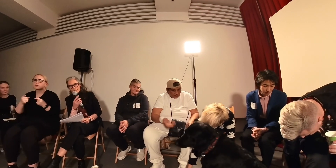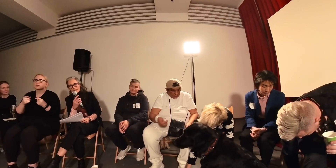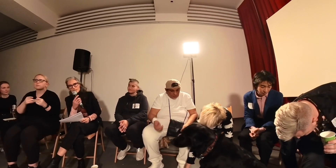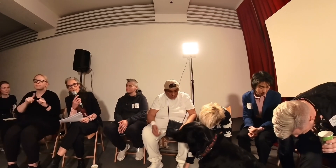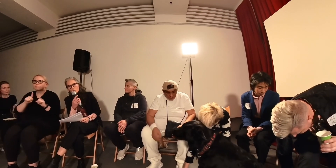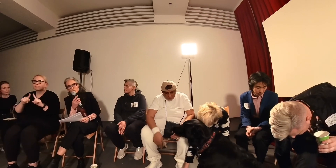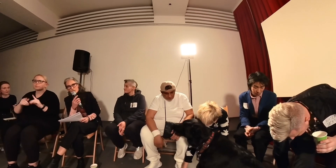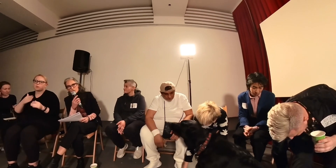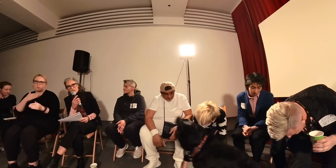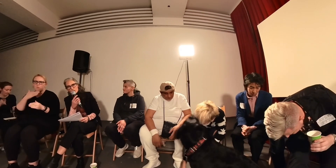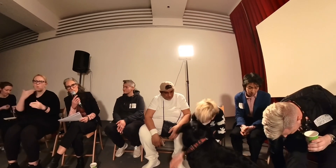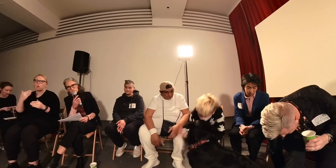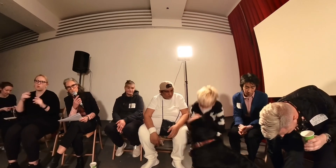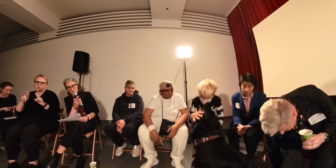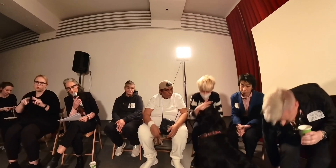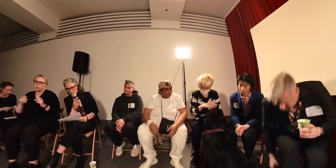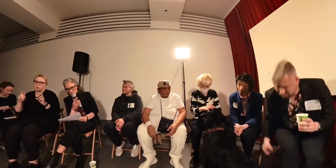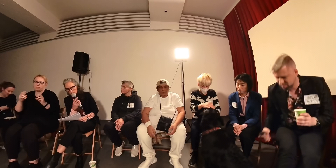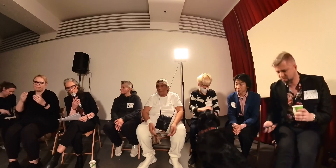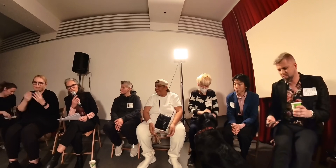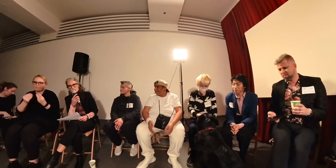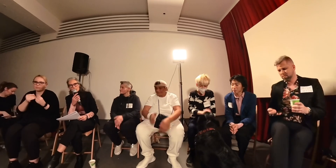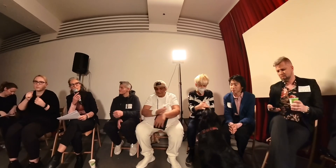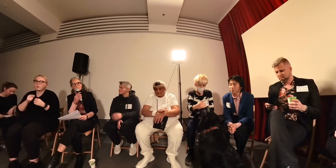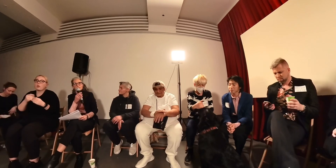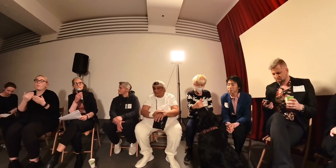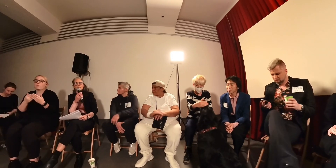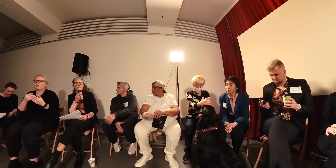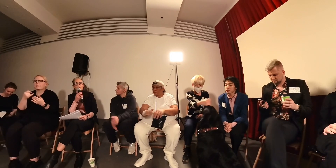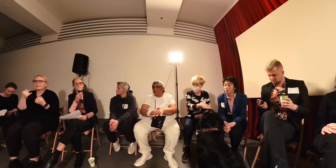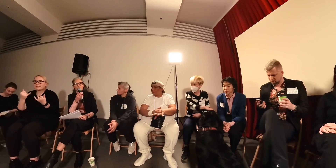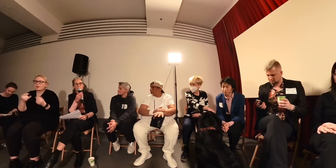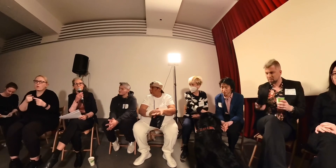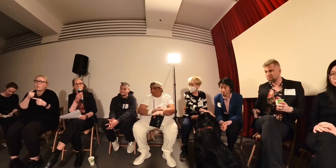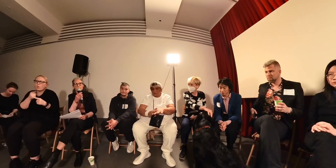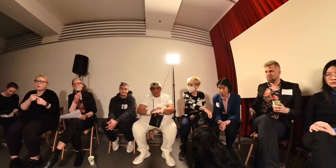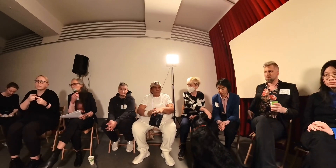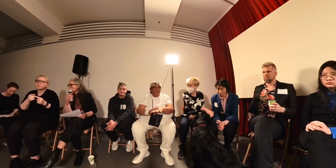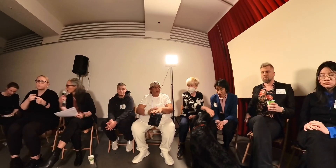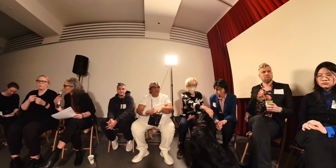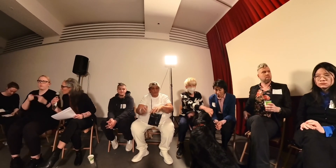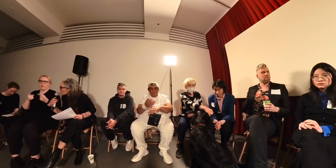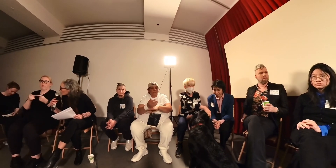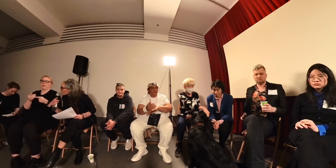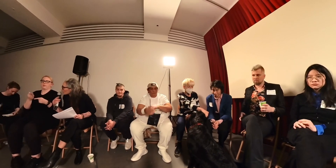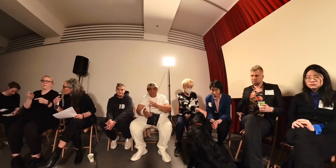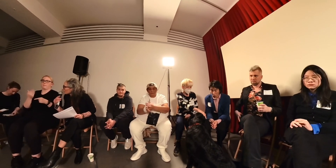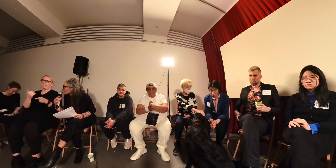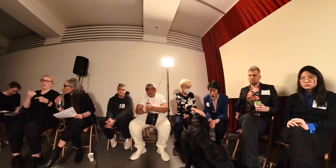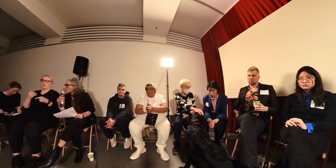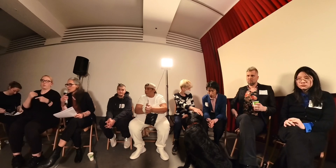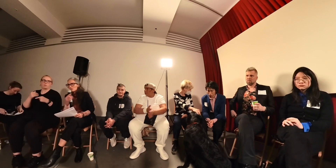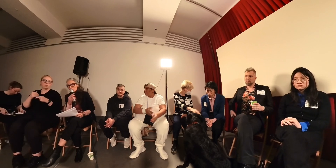mi teď důležitý nebo zajímavý ten případ, co jste dělali s Romanek a Lepantra, což pro ty,